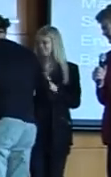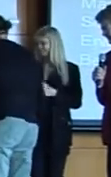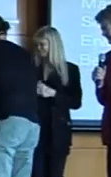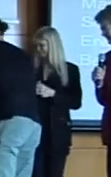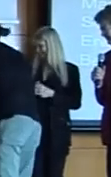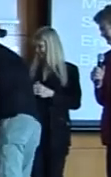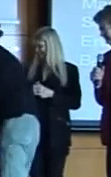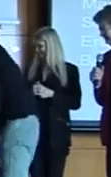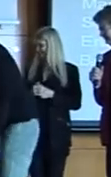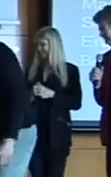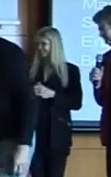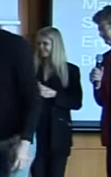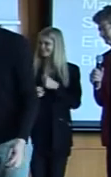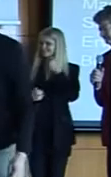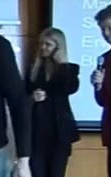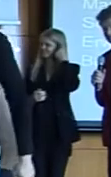Alles okay?